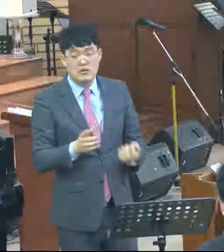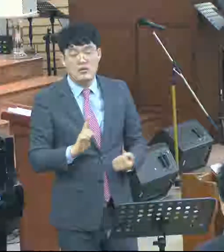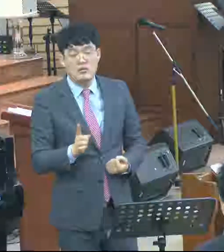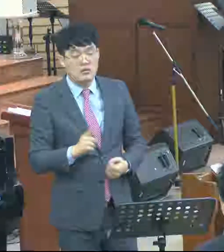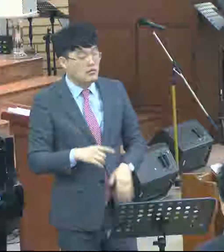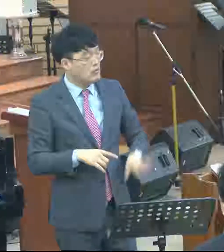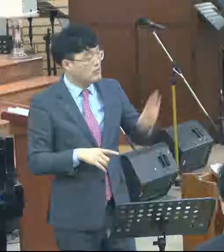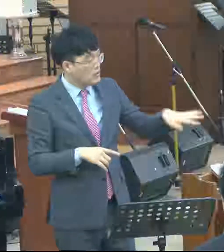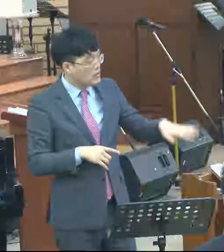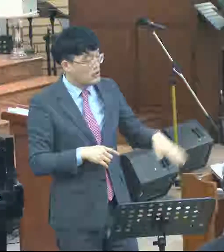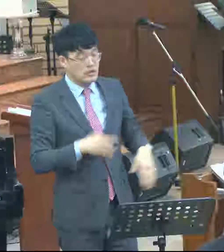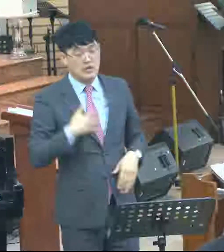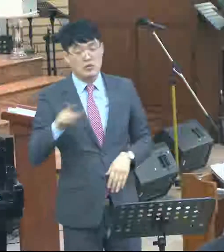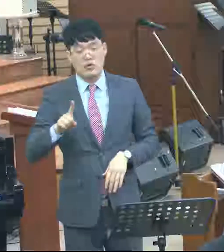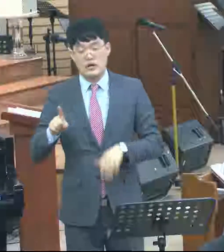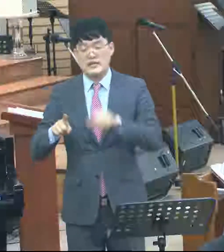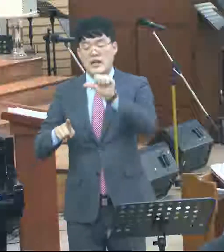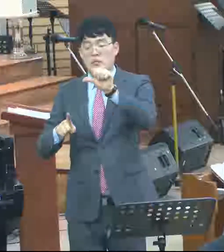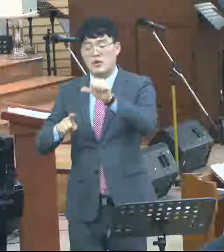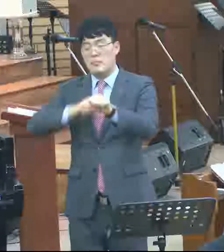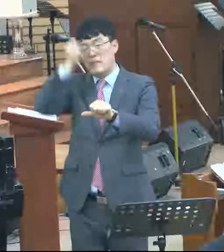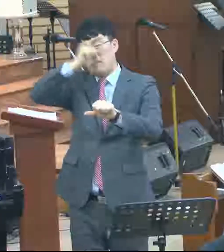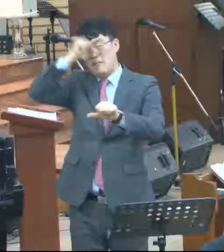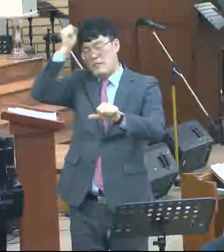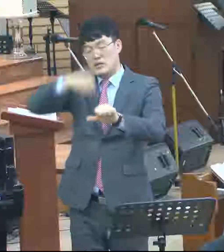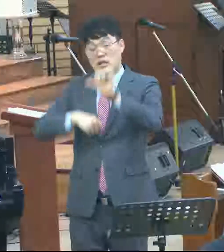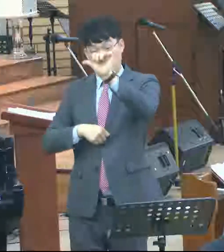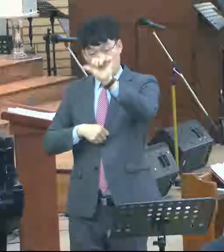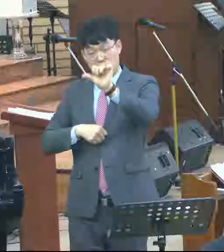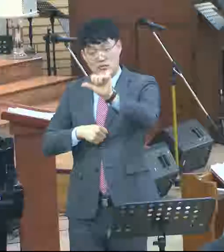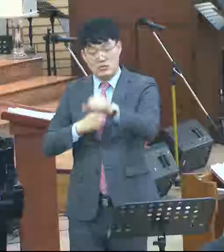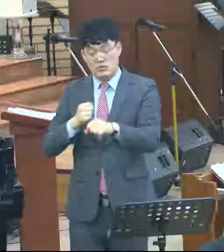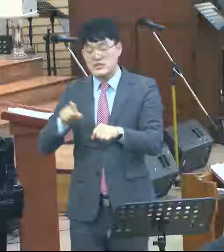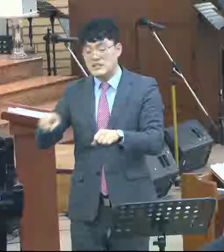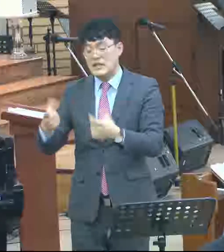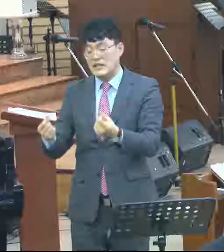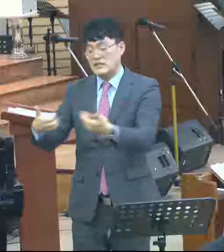5선의 현역 의원이에요. 집권당 당직 서열 3위였어요.